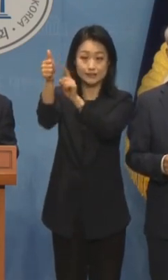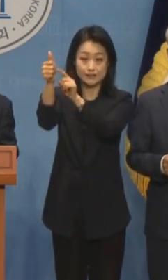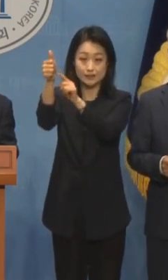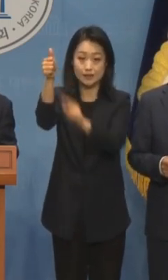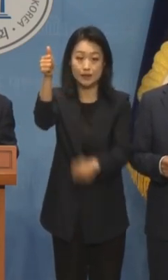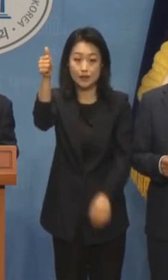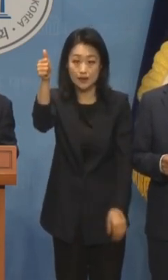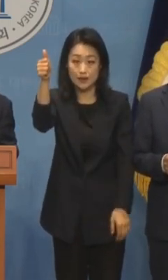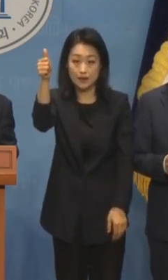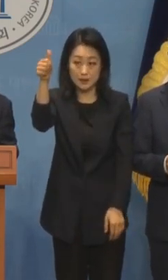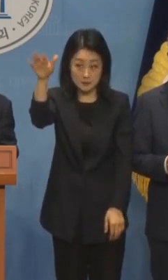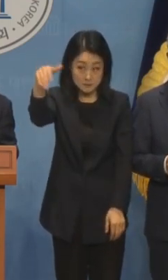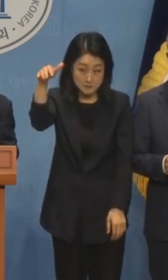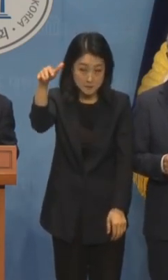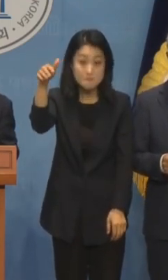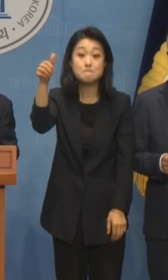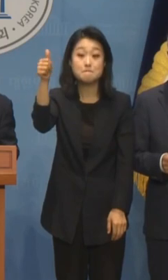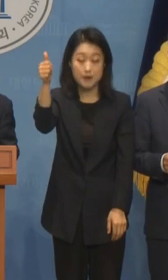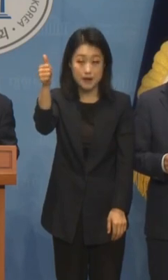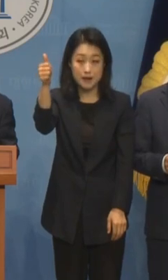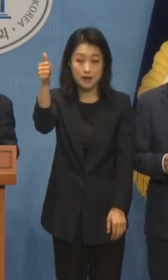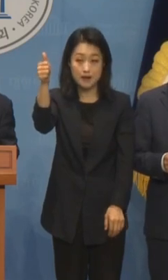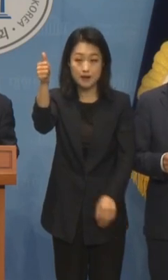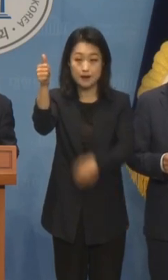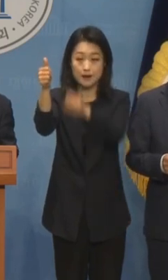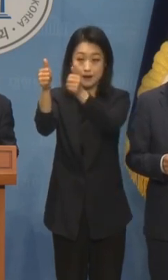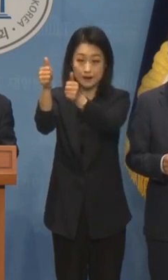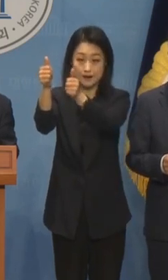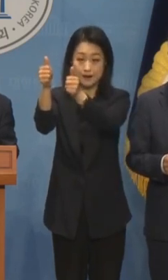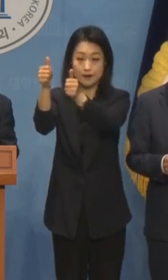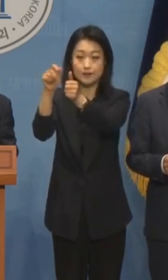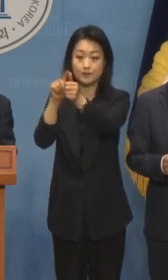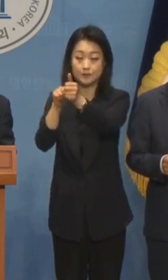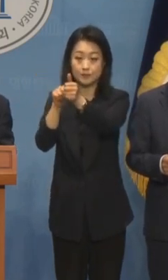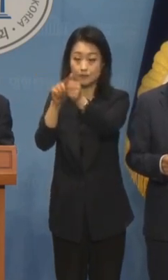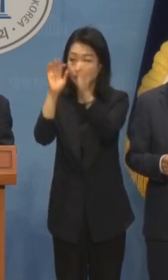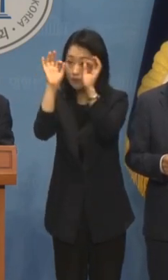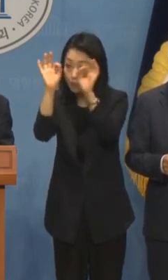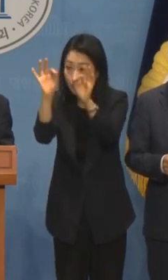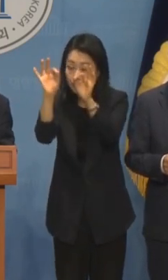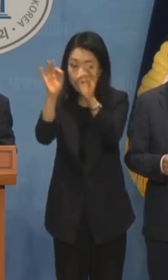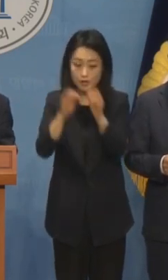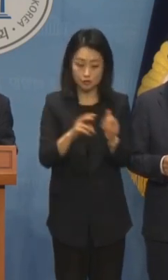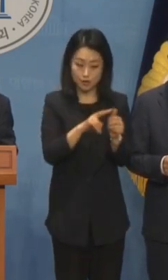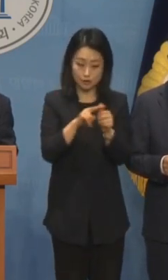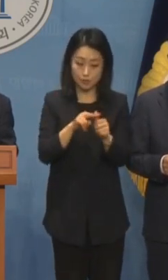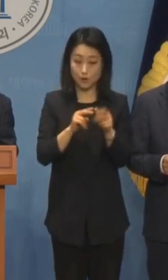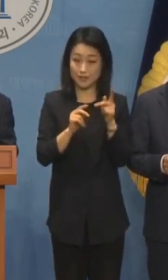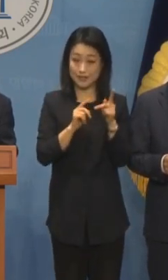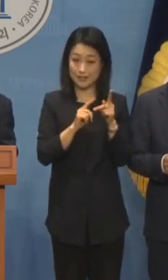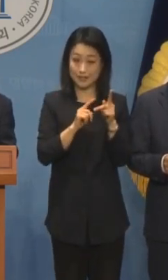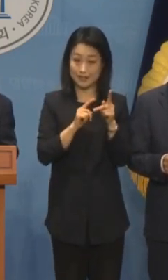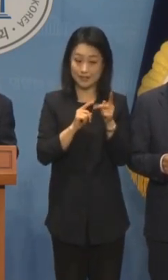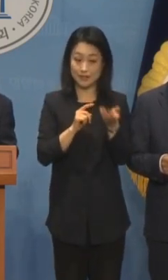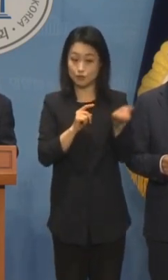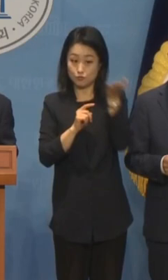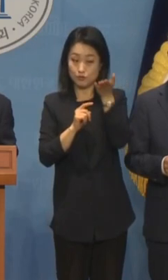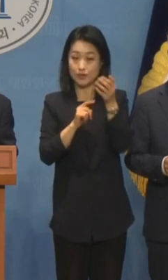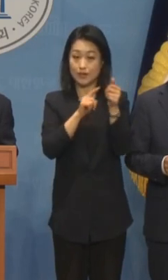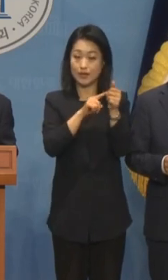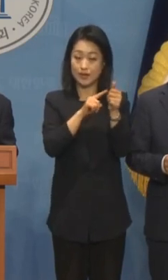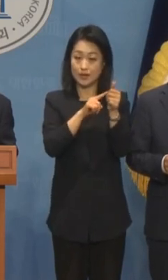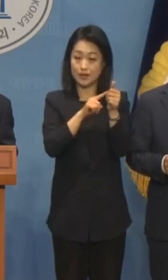김성태를 끌어들였습니다. 이 흐름을 보면서 당시 국정원 지휘부는